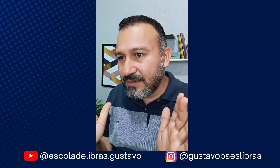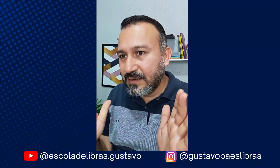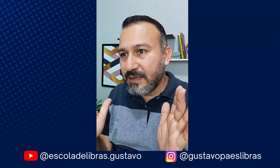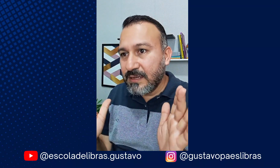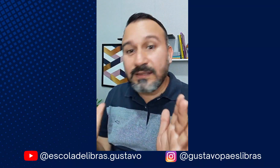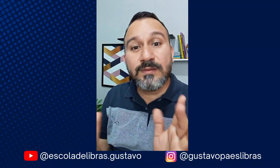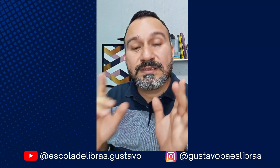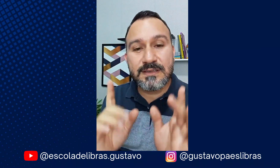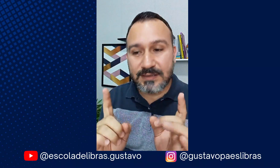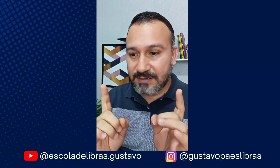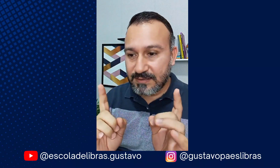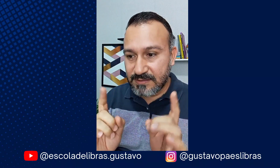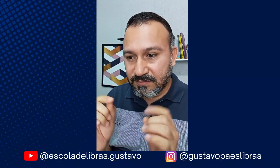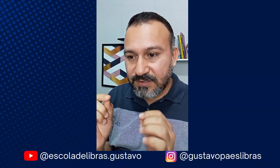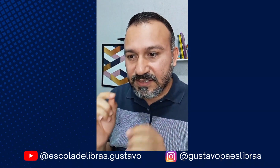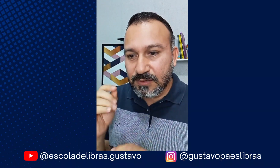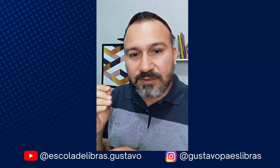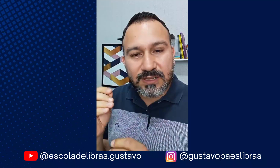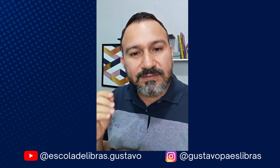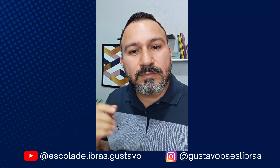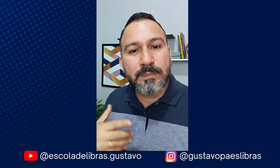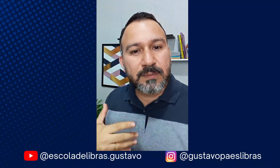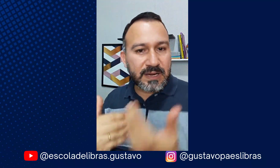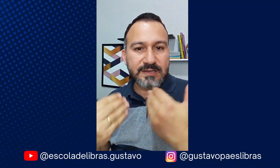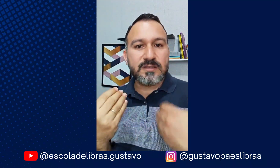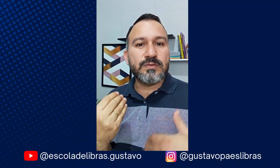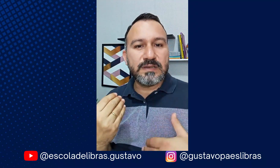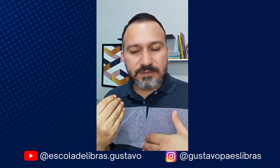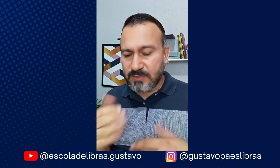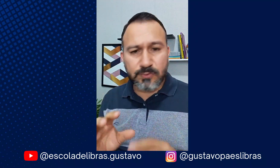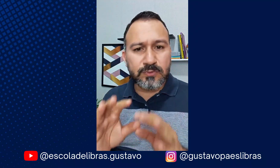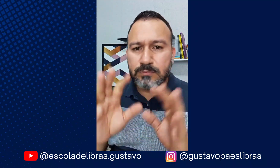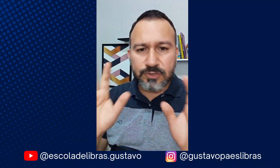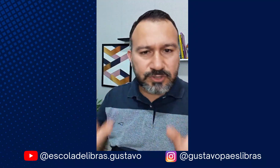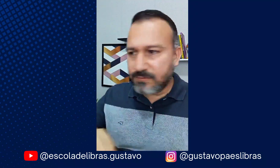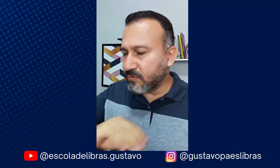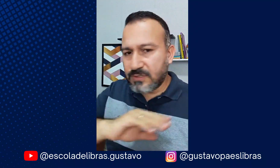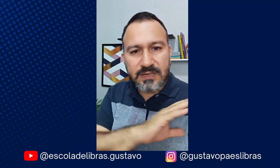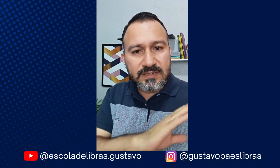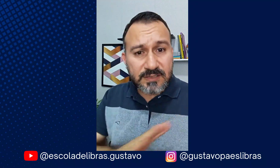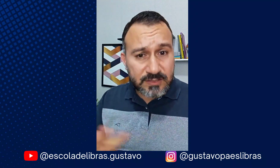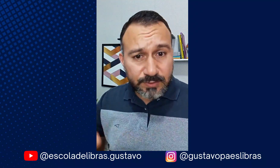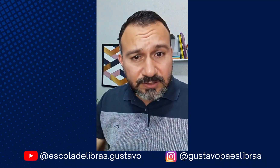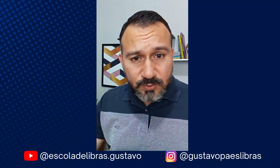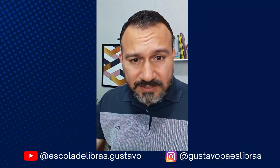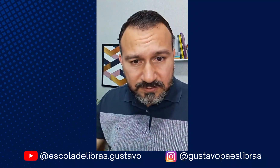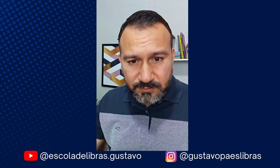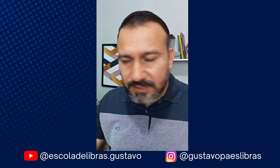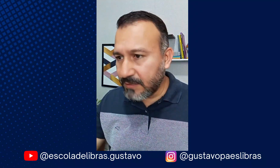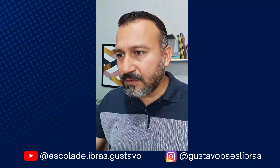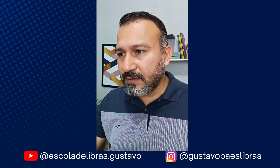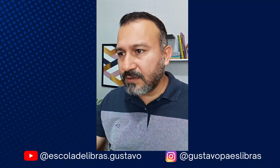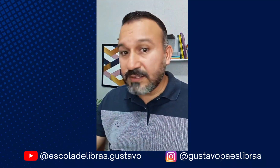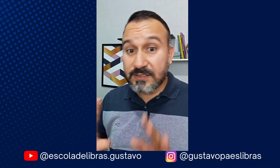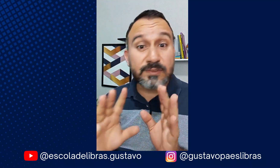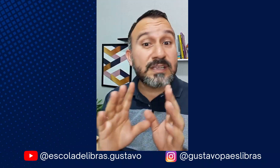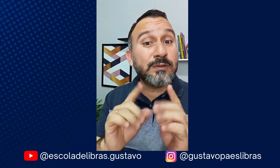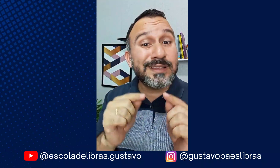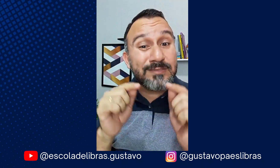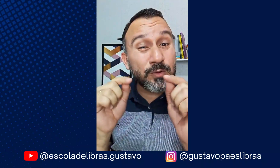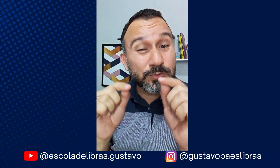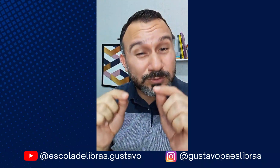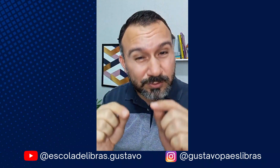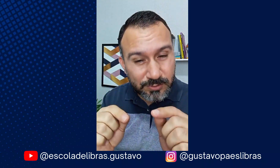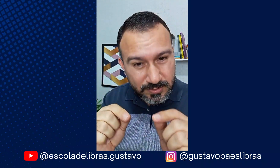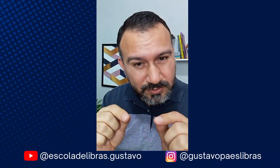assim? Então, assim, se você não teve uma preparação antes por motivos, sejam eles quais forem, e se você não